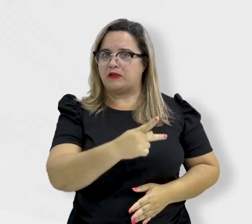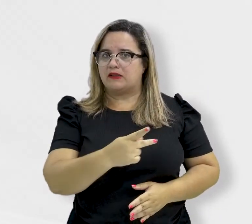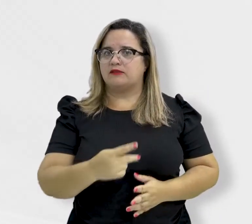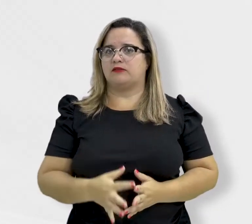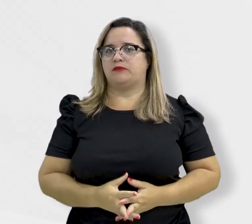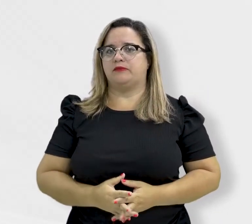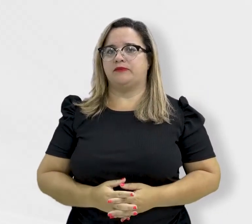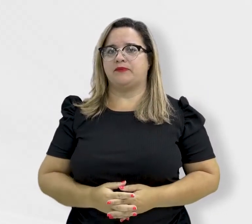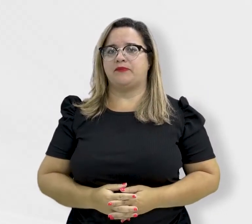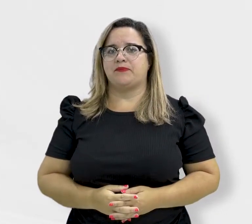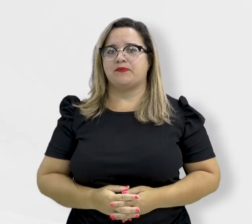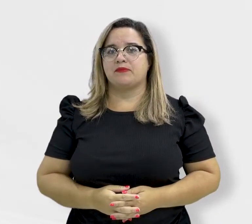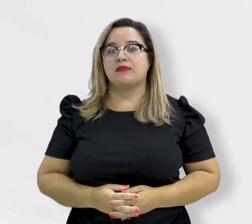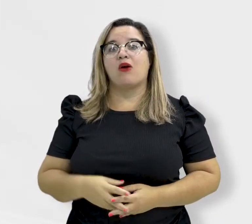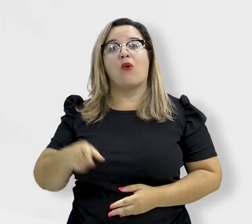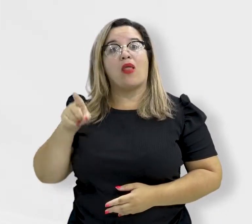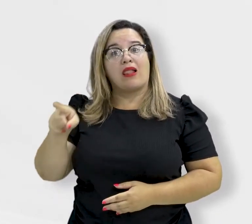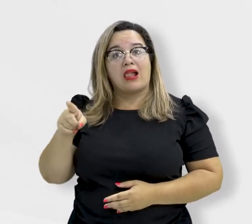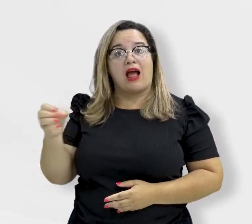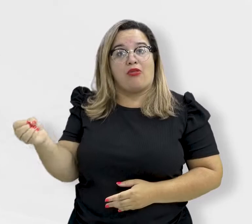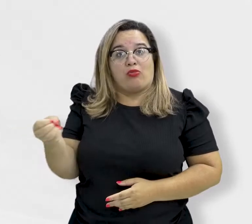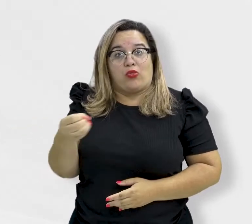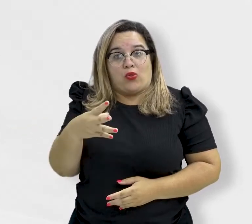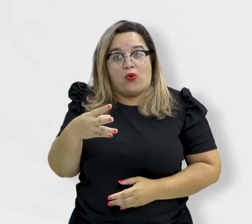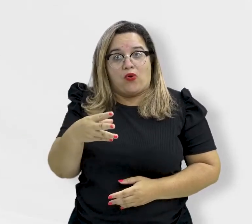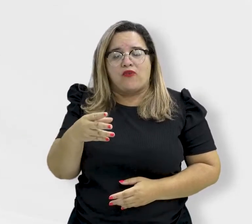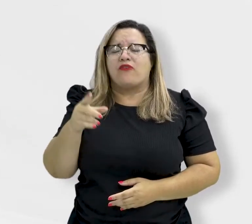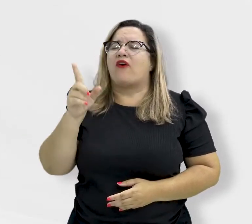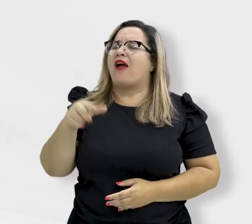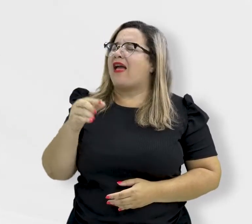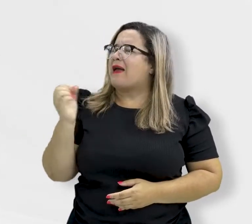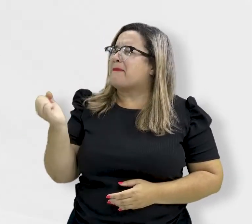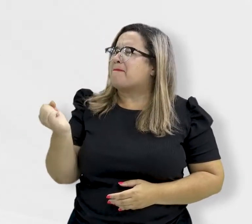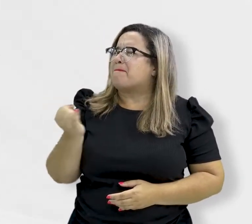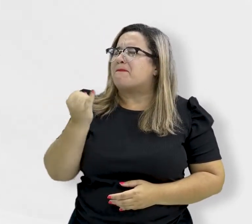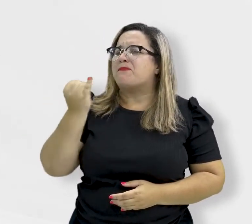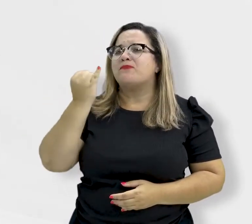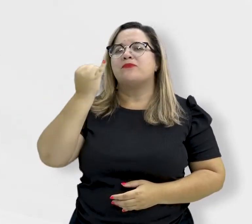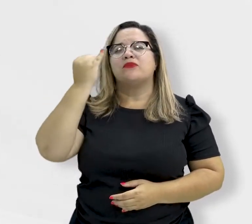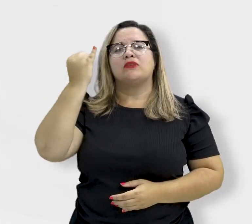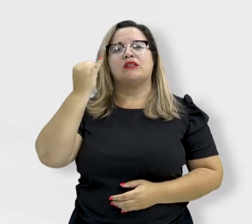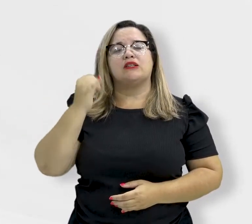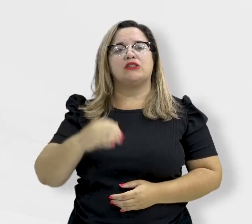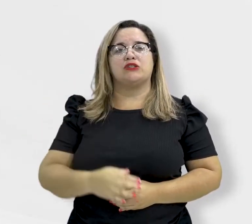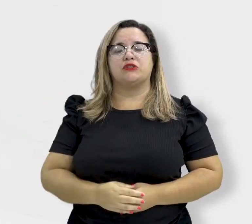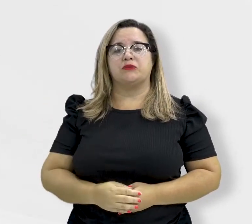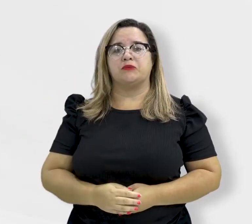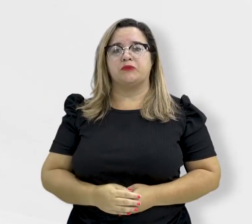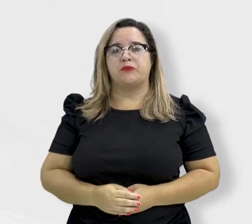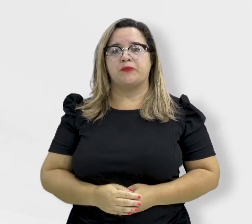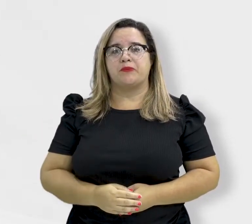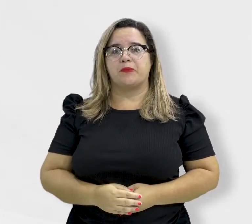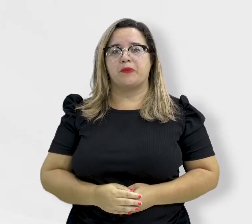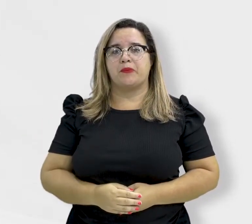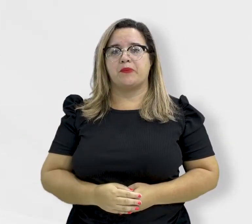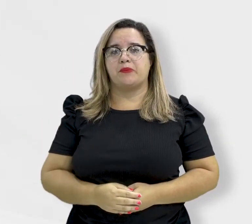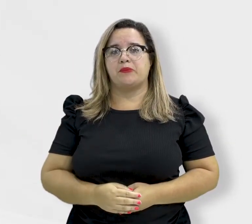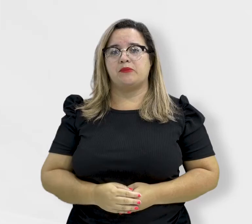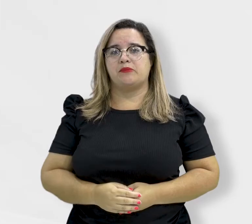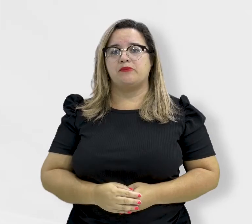promotoria é bastante favorável, pois além de já abrigar o fórum, a região vem se desenvolvendo. Com a obra, esta